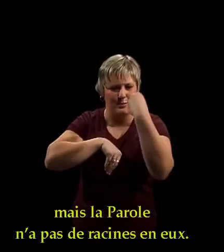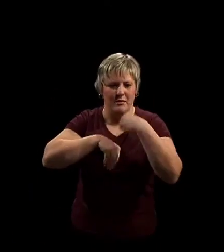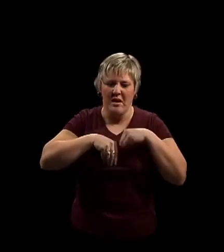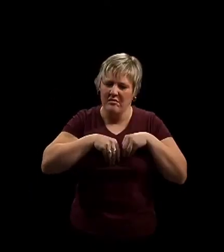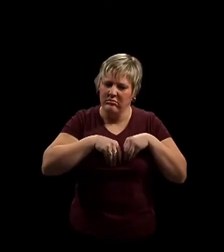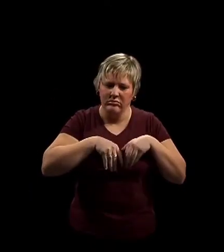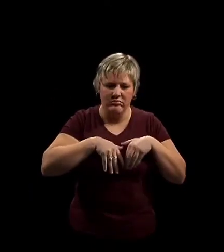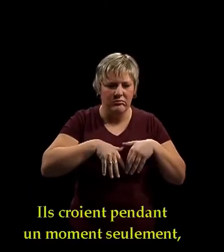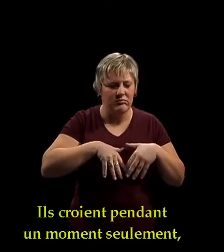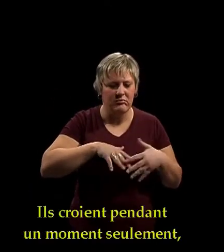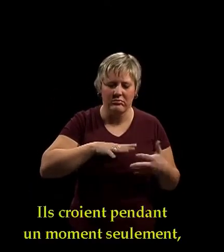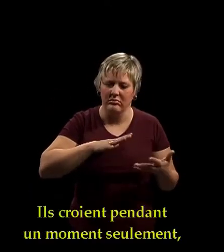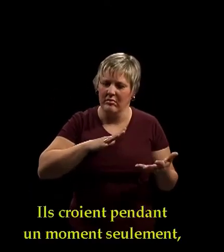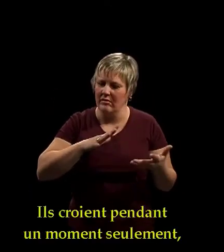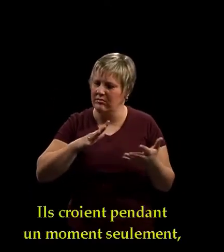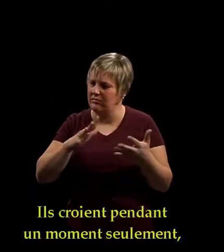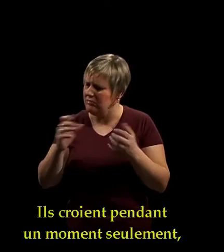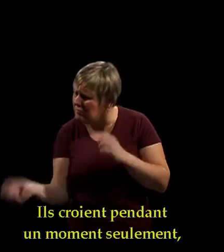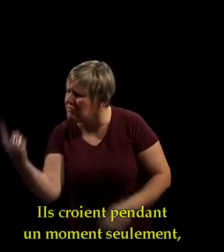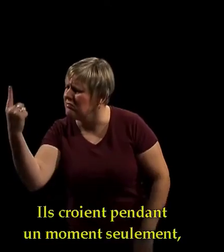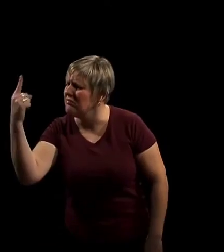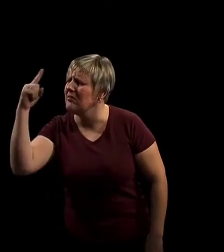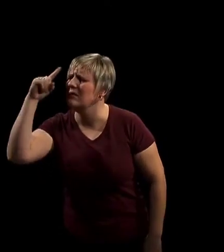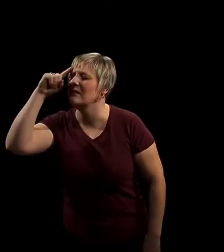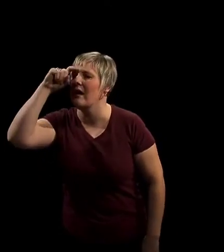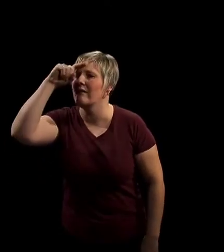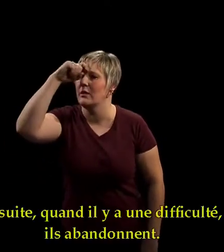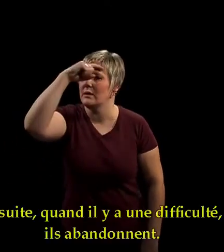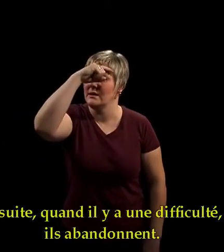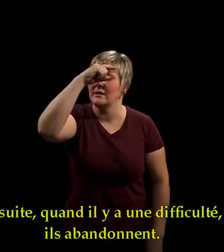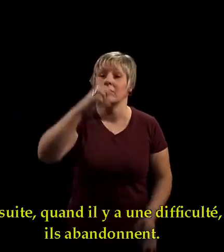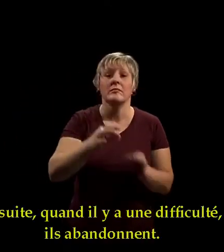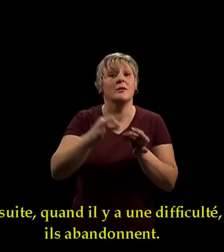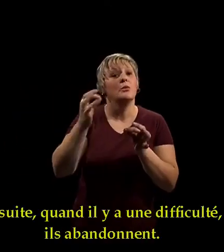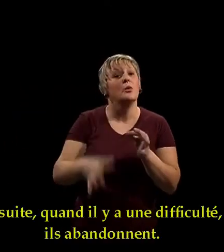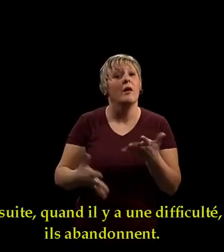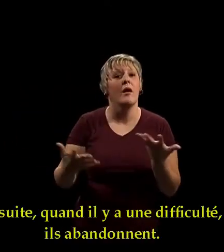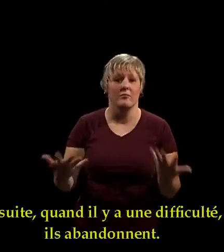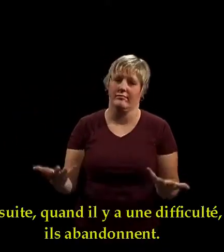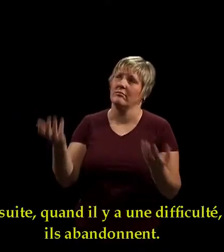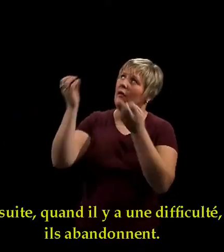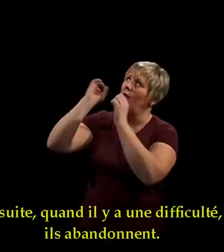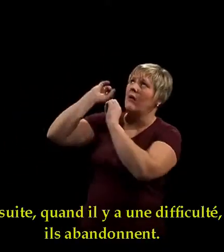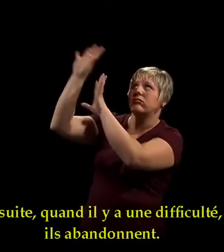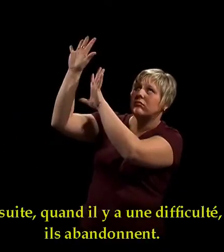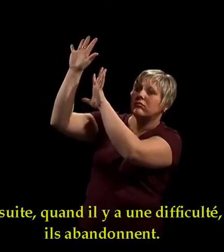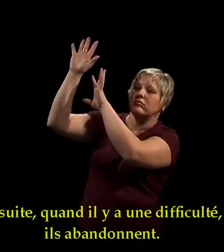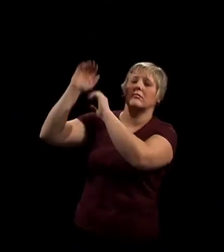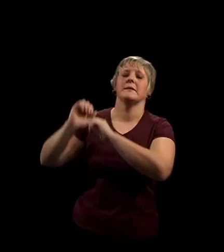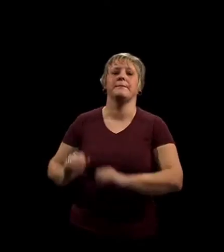pas de racine en eux. Ils croient pendant un moment seulement. Ensuite, quand il y a une difficulté, ils abandonnent.